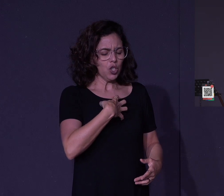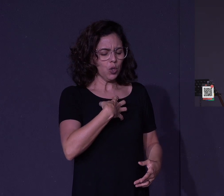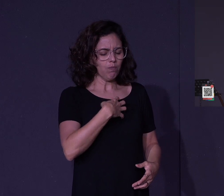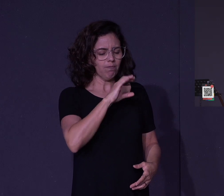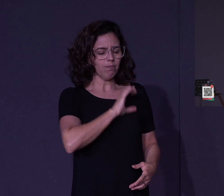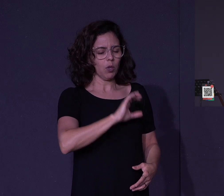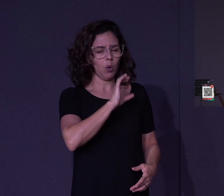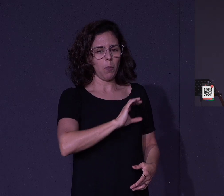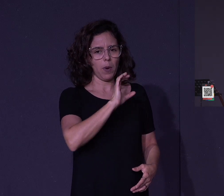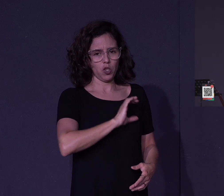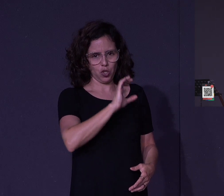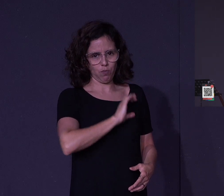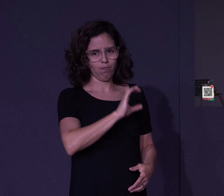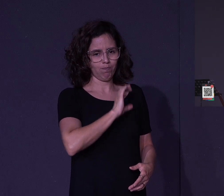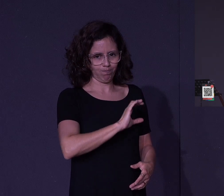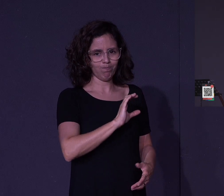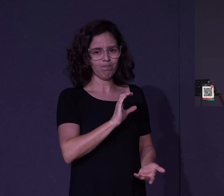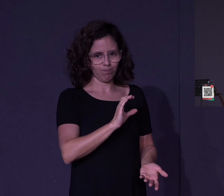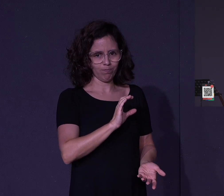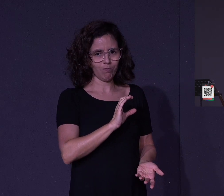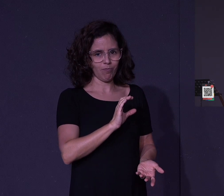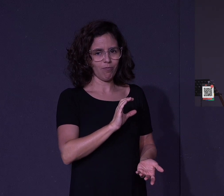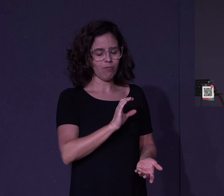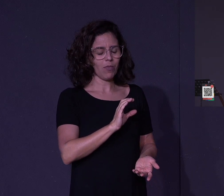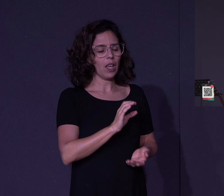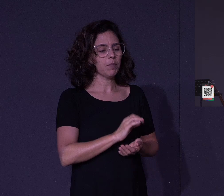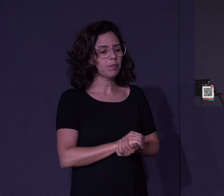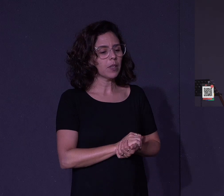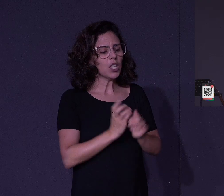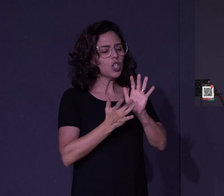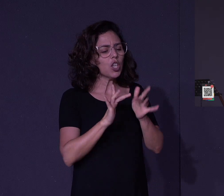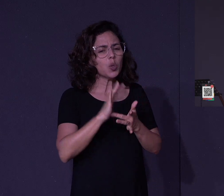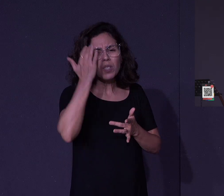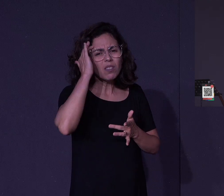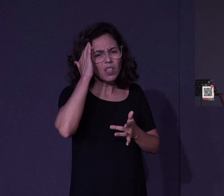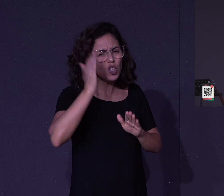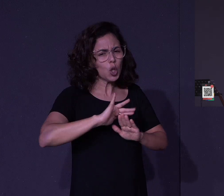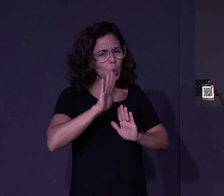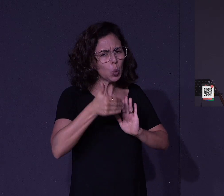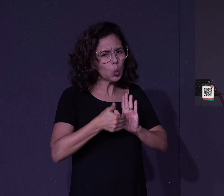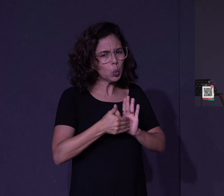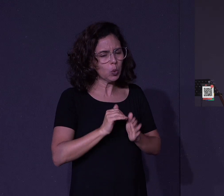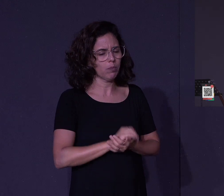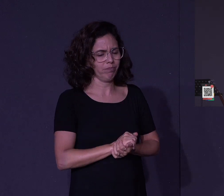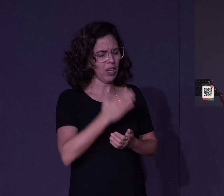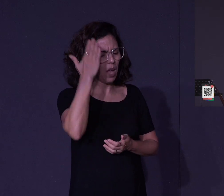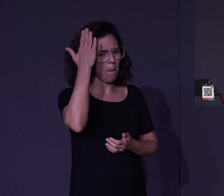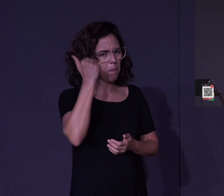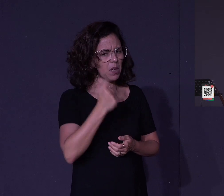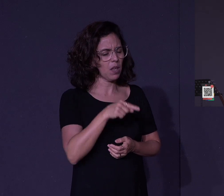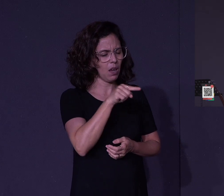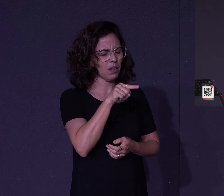estava enfrentando. Ele conhecia todo o contexto, ele entendia tudo. Ele se identifica com o sofrimento dela. Foi